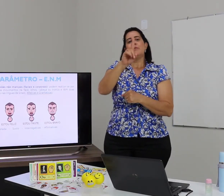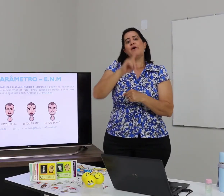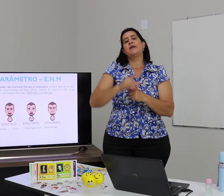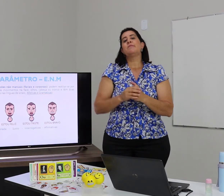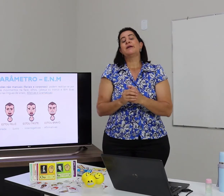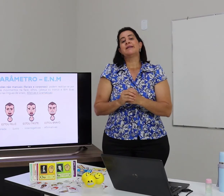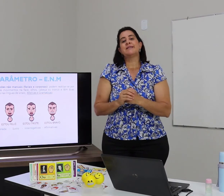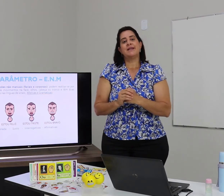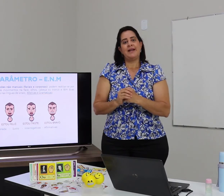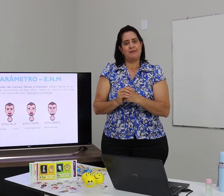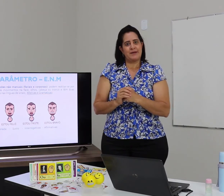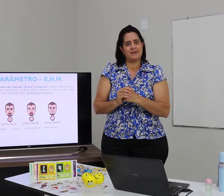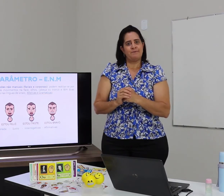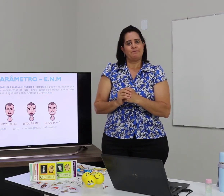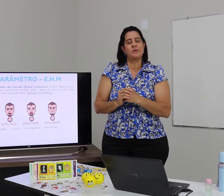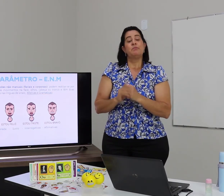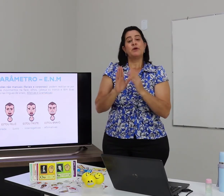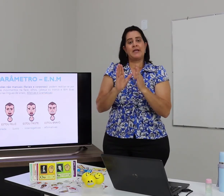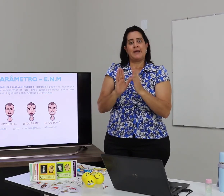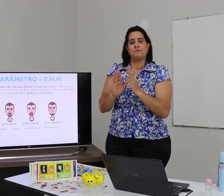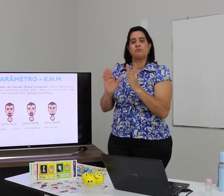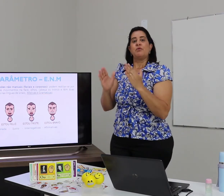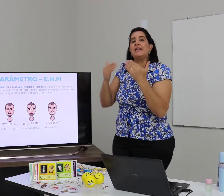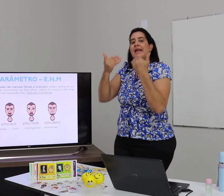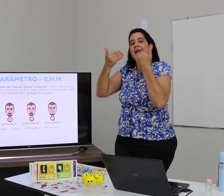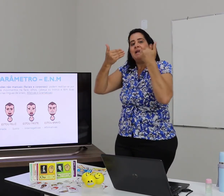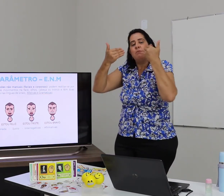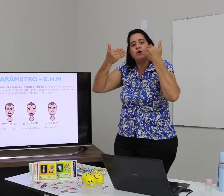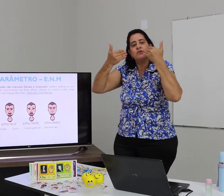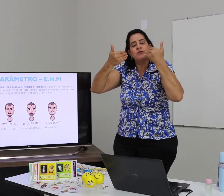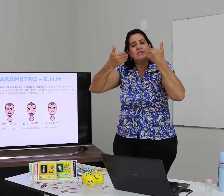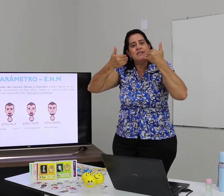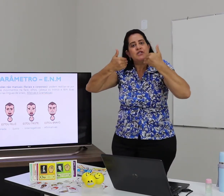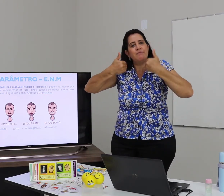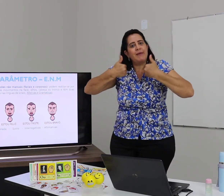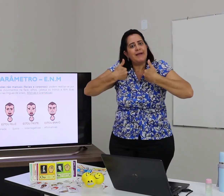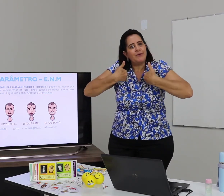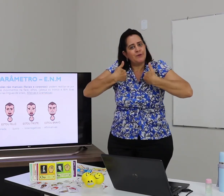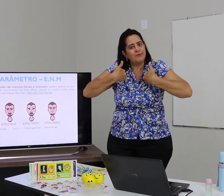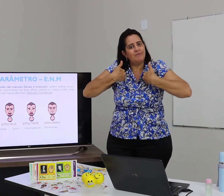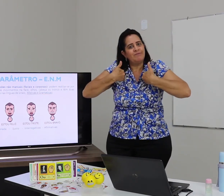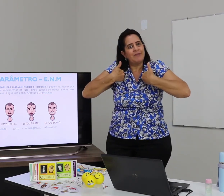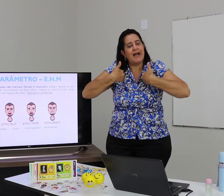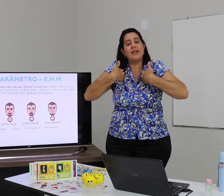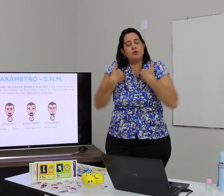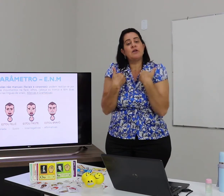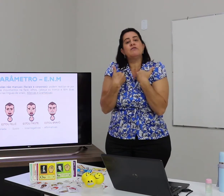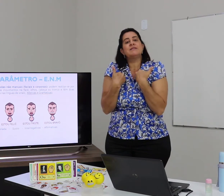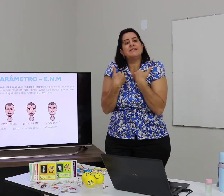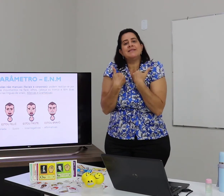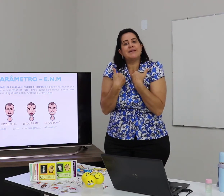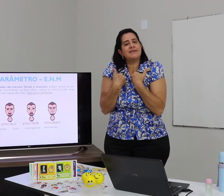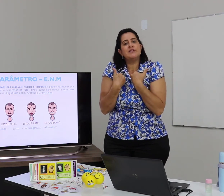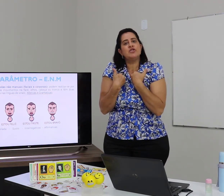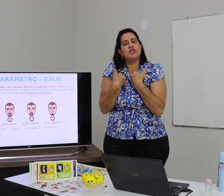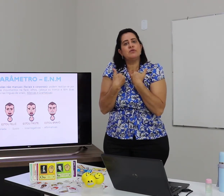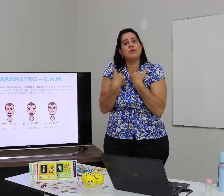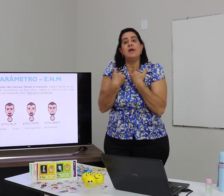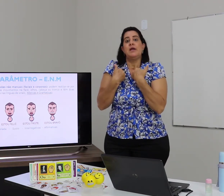maior importância na Libras. Por quê? Porque ele mostra o sentimento, aquilo que você está sentindo. E